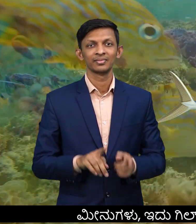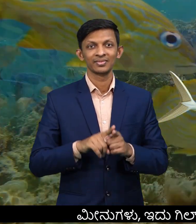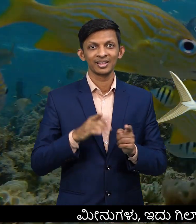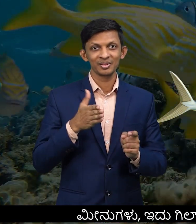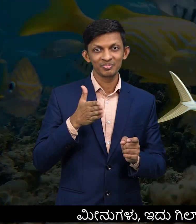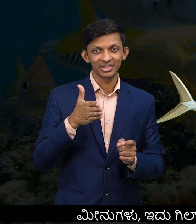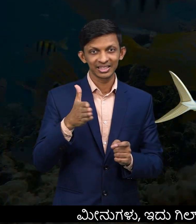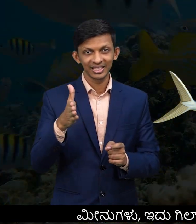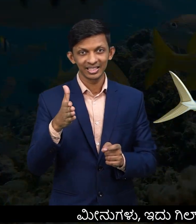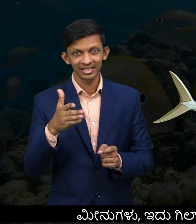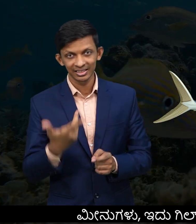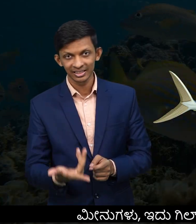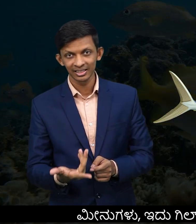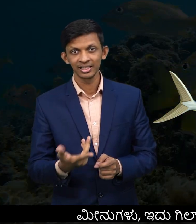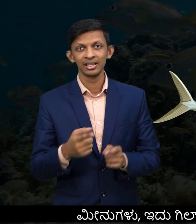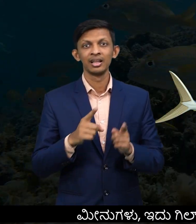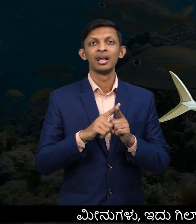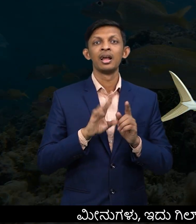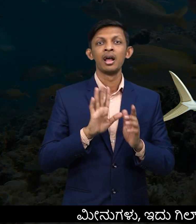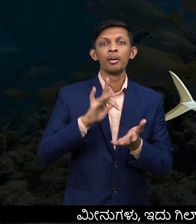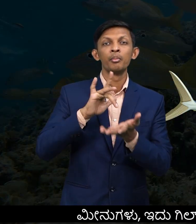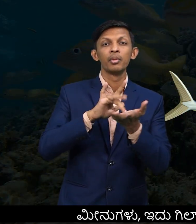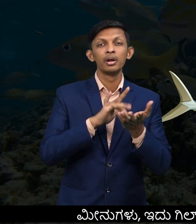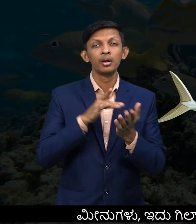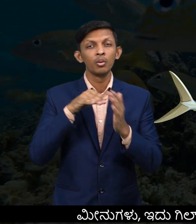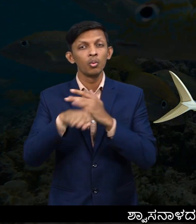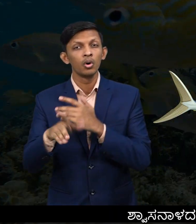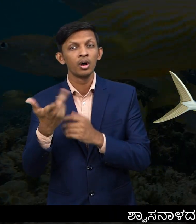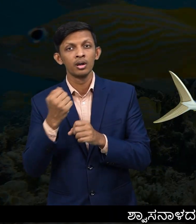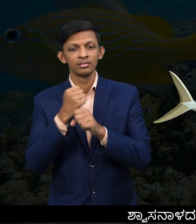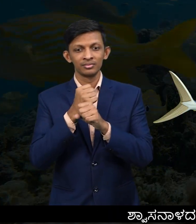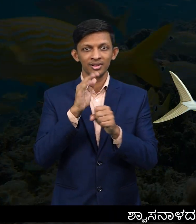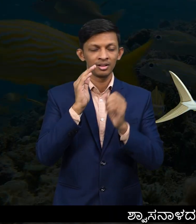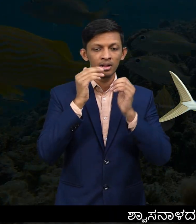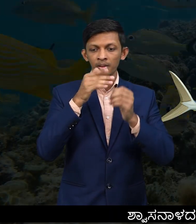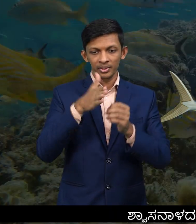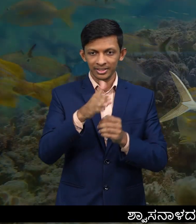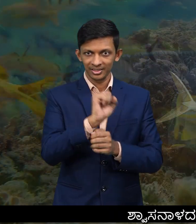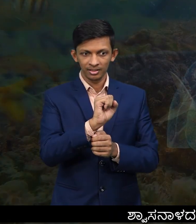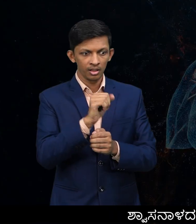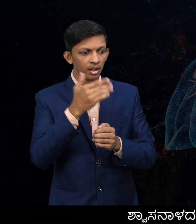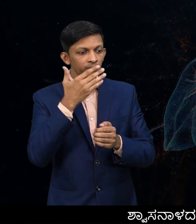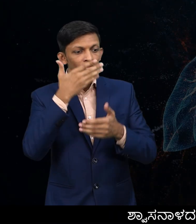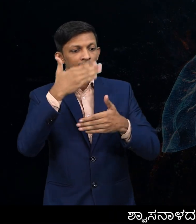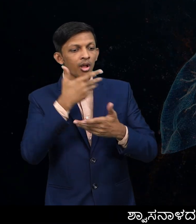ಮೀನುಗಳು ಇದು ಗಿಲ್ಗಳ ಮೂಲಕ ಮತ್ತು ಕೀಟಗಳಲ್ಲಿ ಶ್ವಾಸನಾಳದ ಮೂಲಕ ನಡೆಯುತ್ತದೆ.